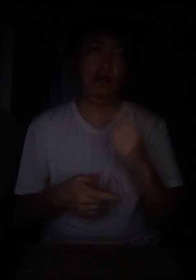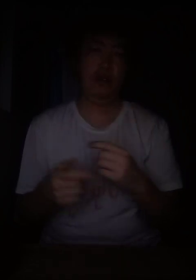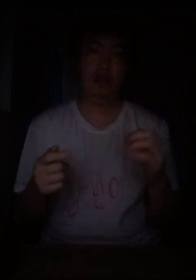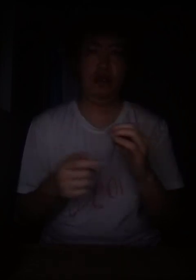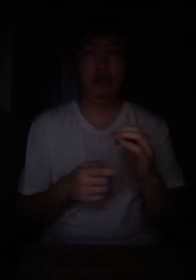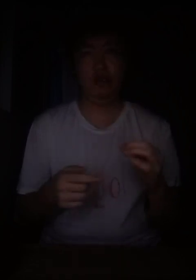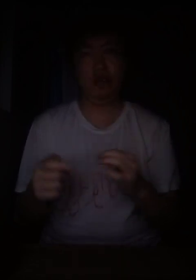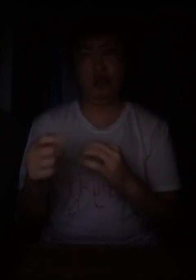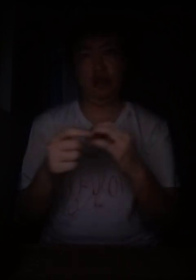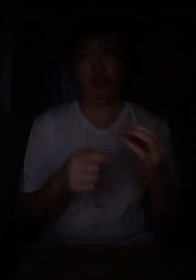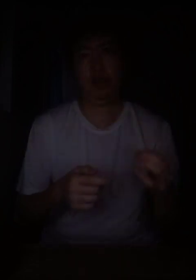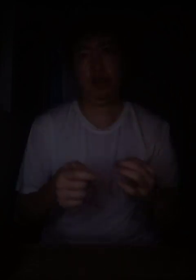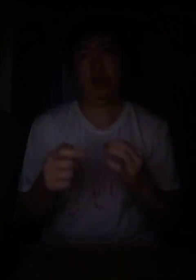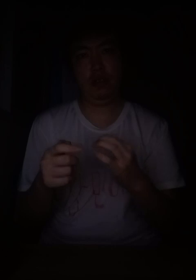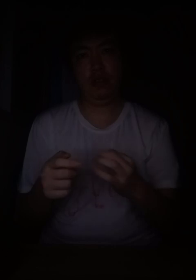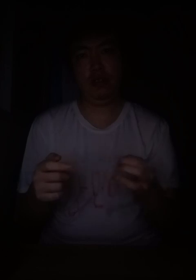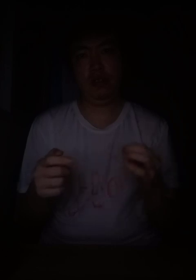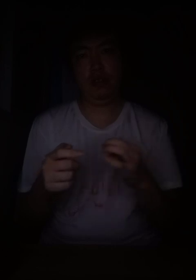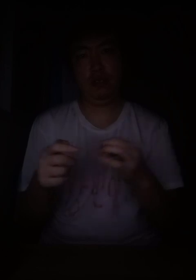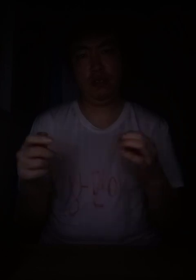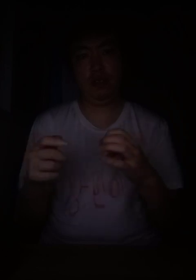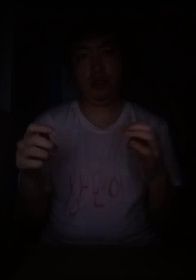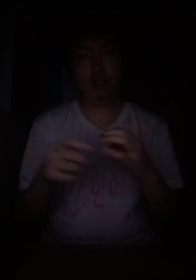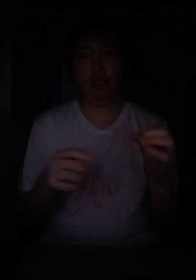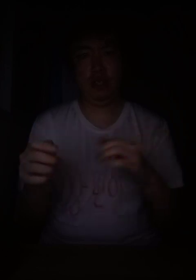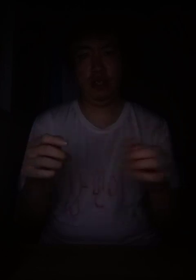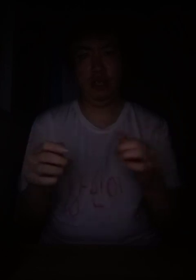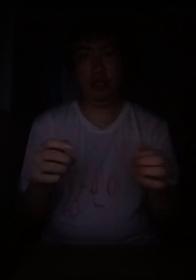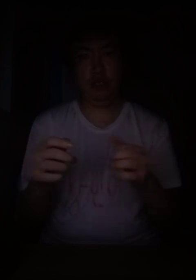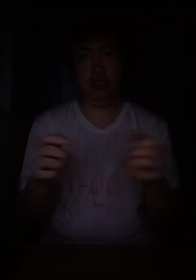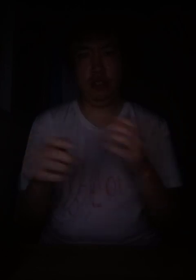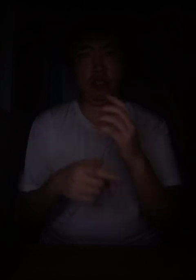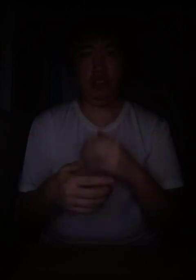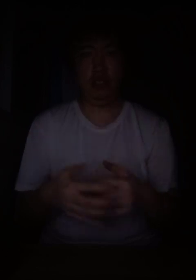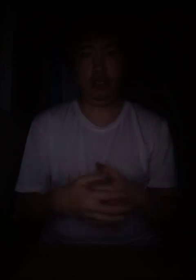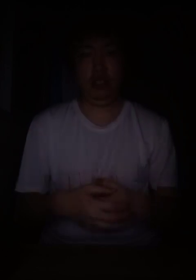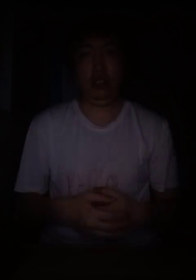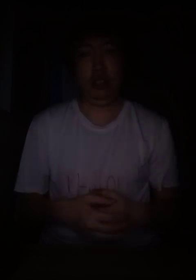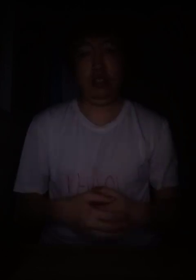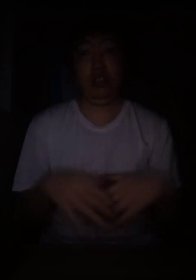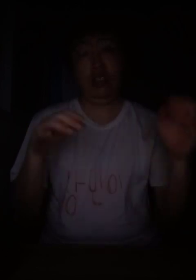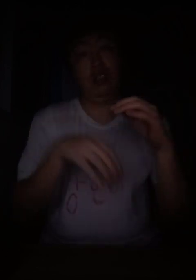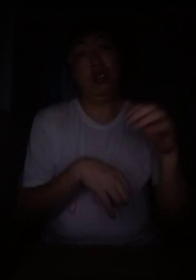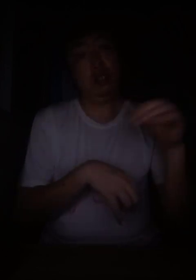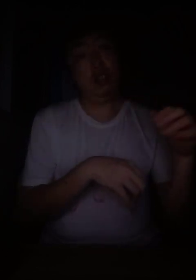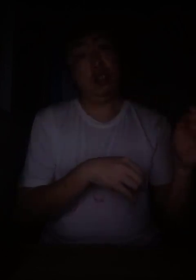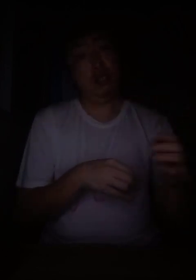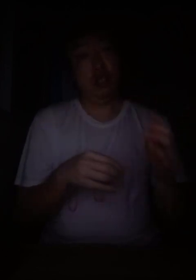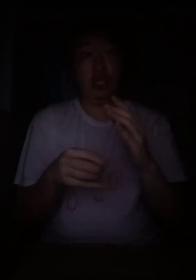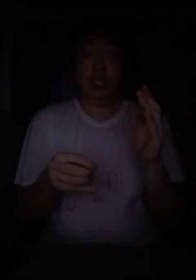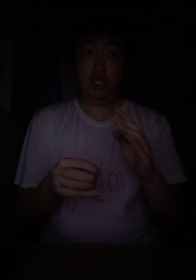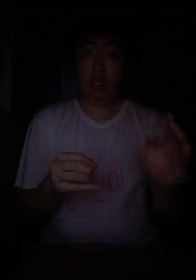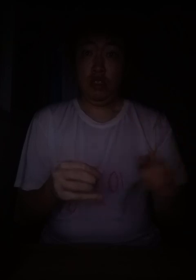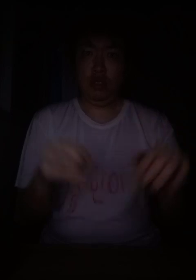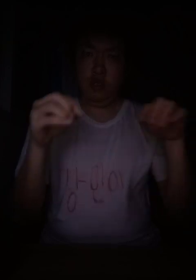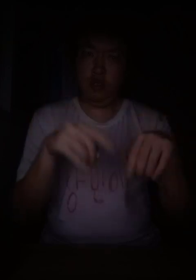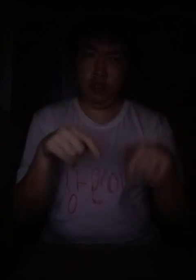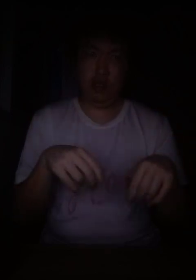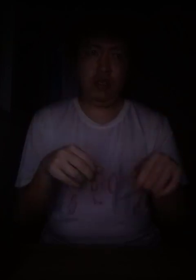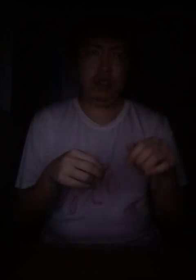비용이 들어간다는 것이죠. 지자체에서 지적을 하기가 쉽지 않다는 것이죠. 차수판 등을 설치했다 해도 폭우가 쏟아지면